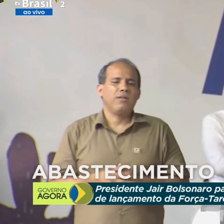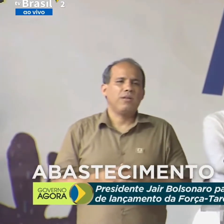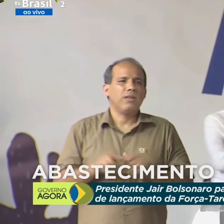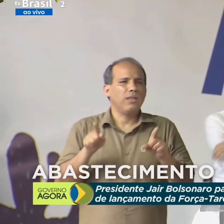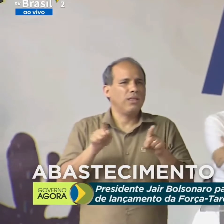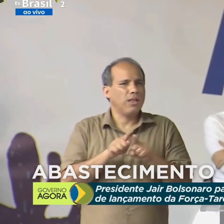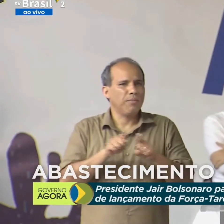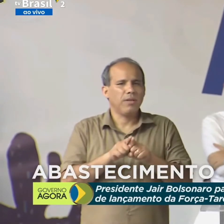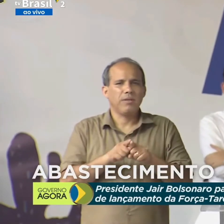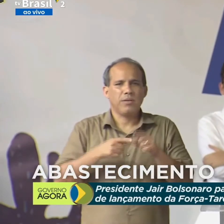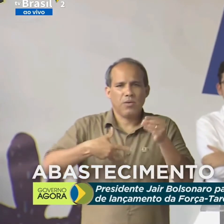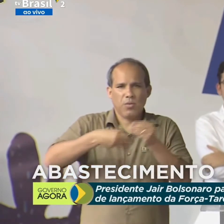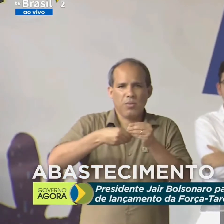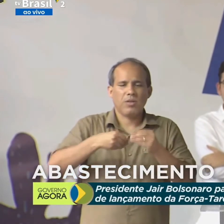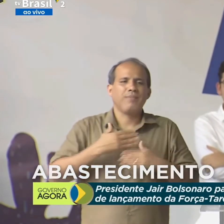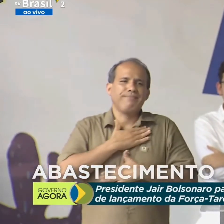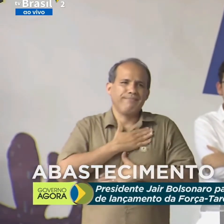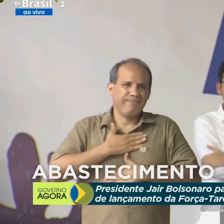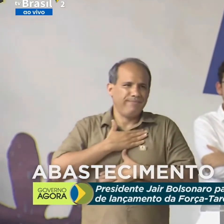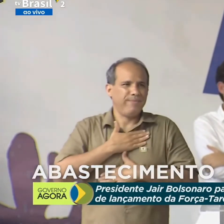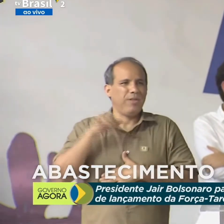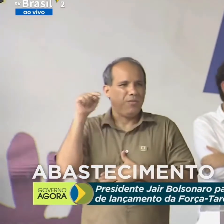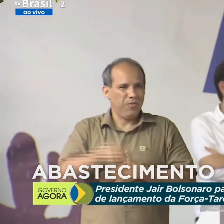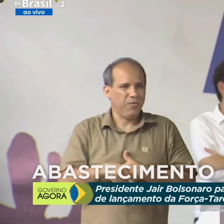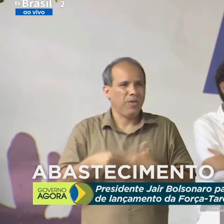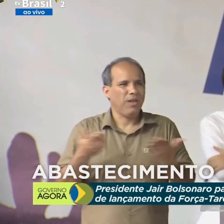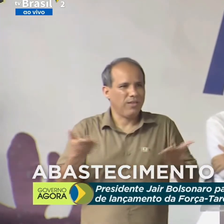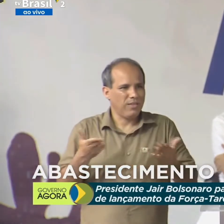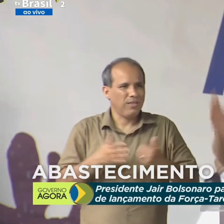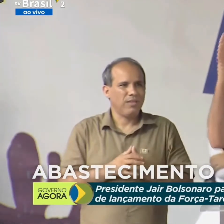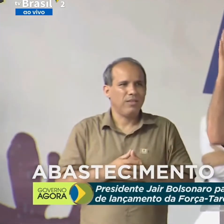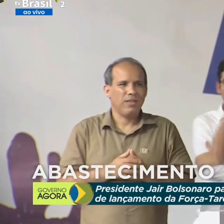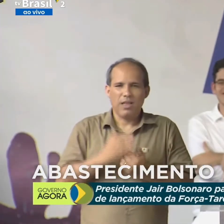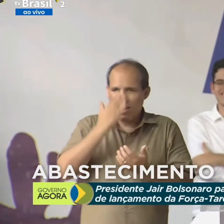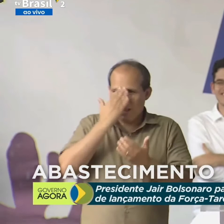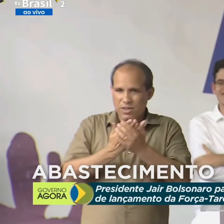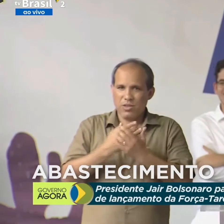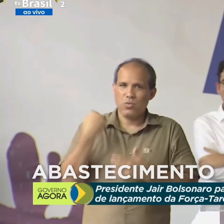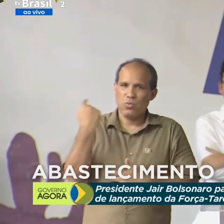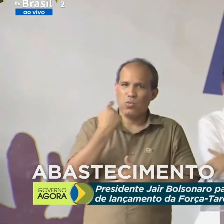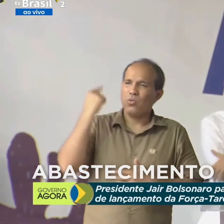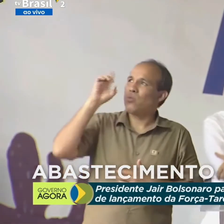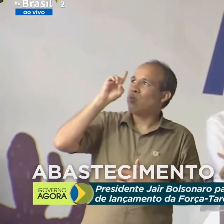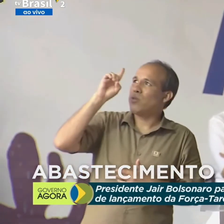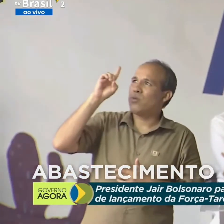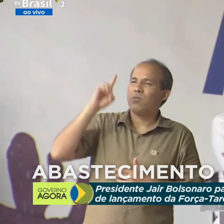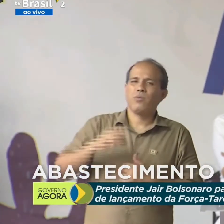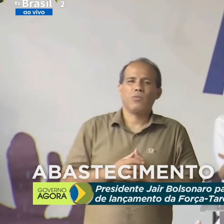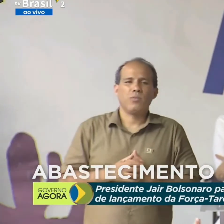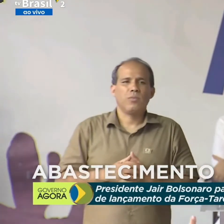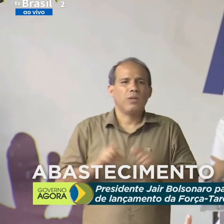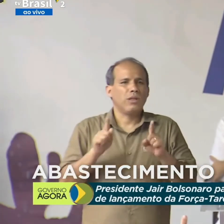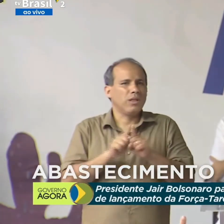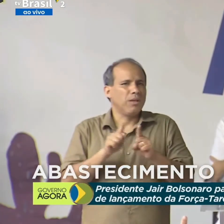Do mais, a satisfação de estar aqui, a crença no nosso Deus,